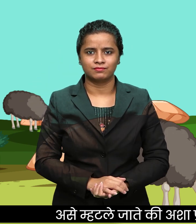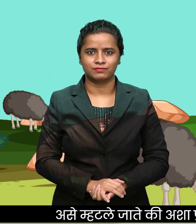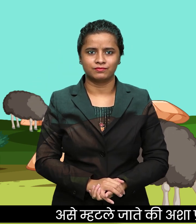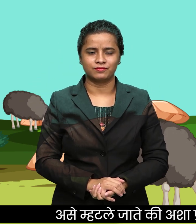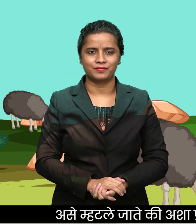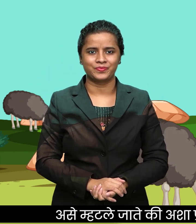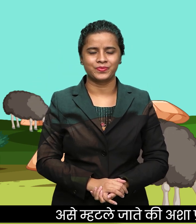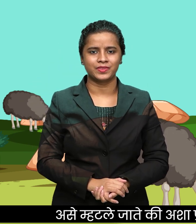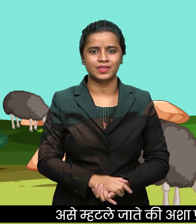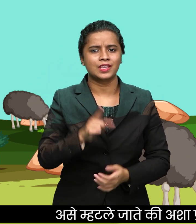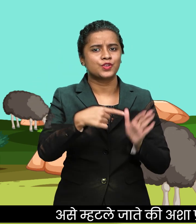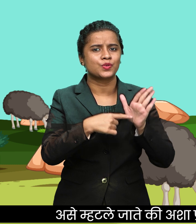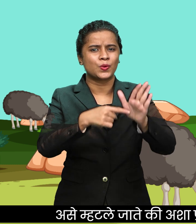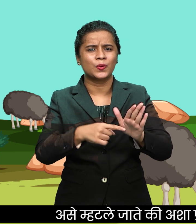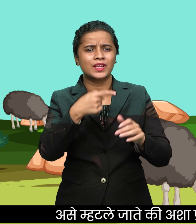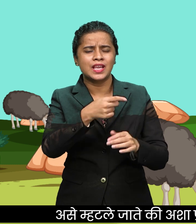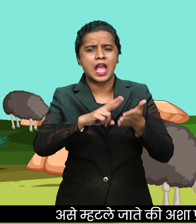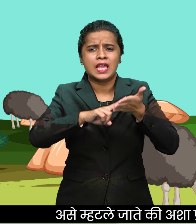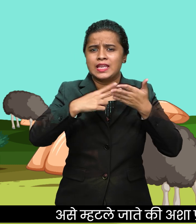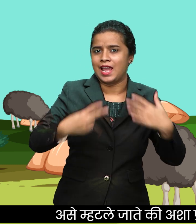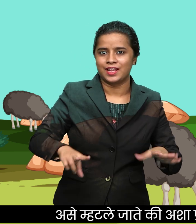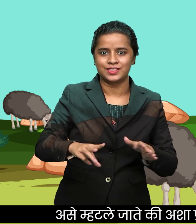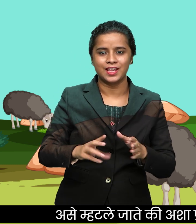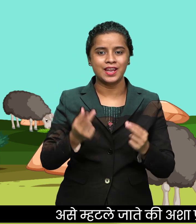असे म्हटले जाते की अशा प्रकारे नैसर्गिक चुंबकाचा शोध लागला.